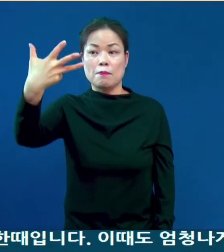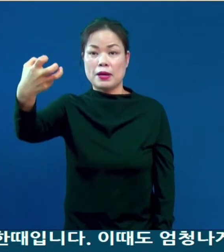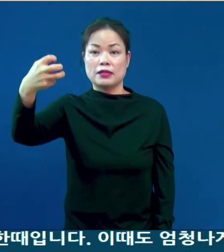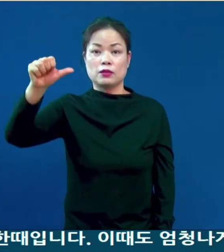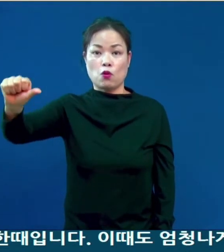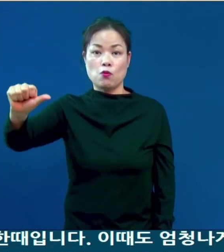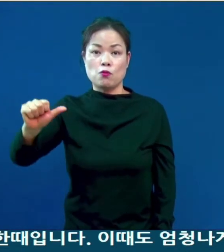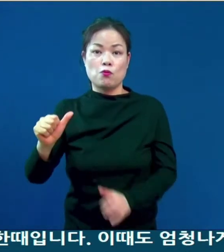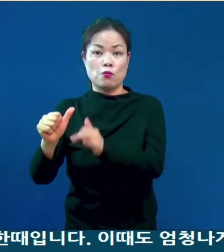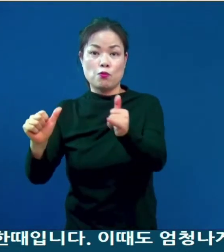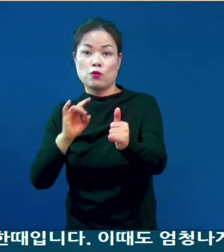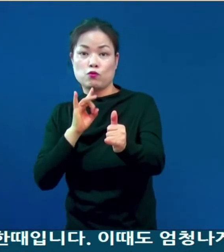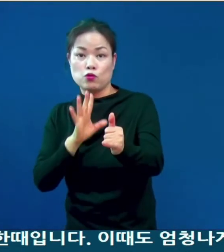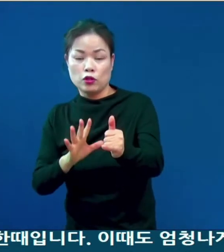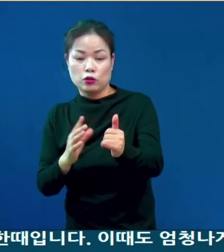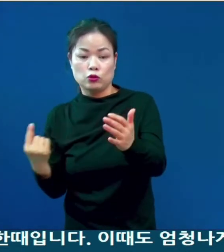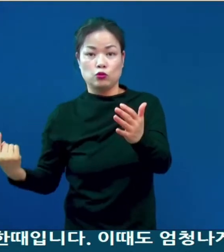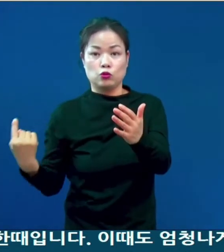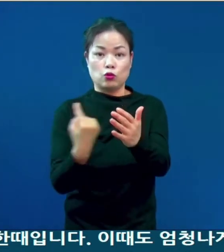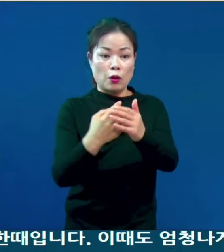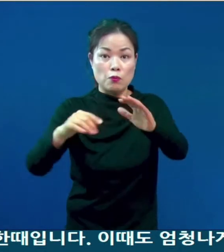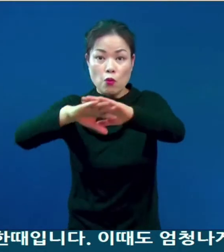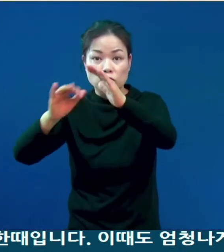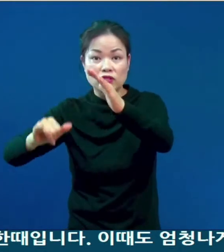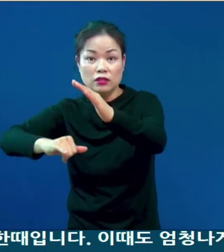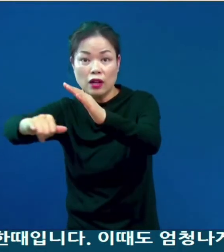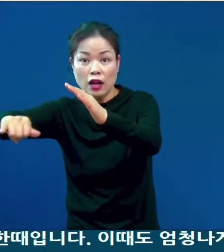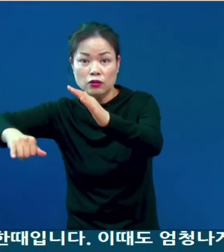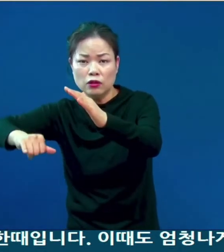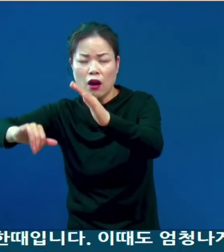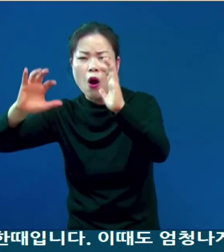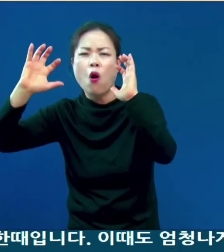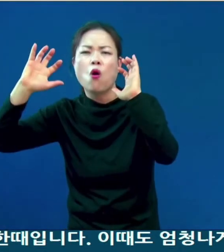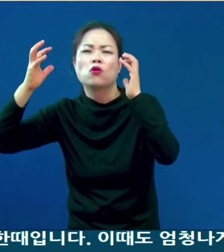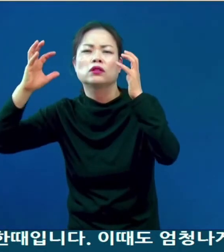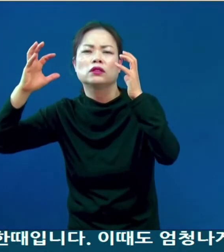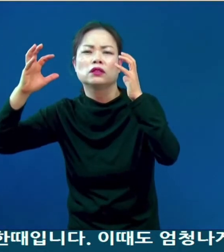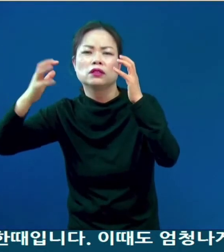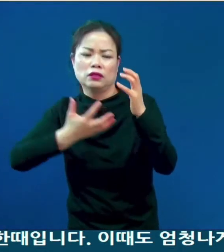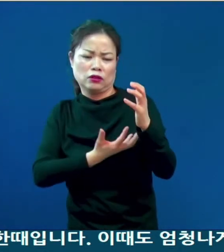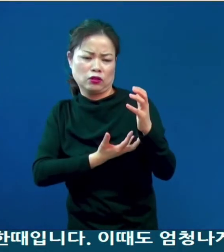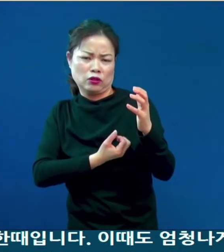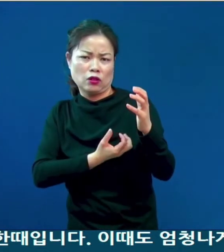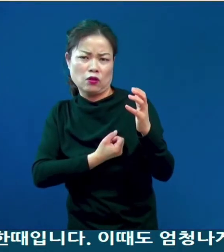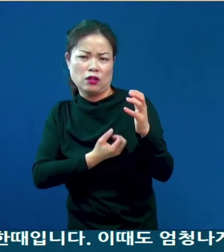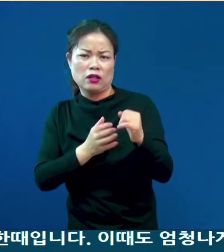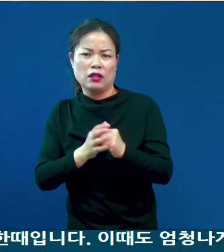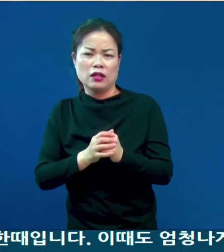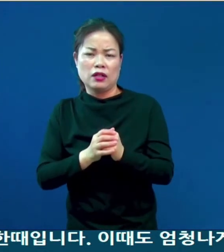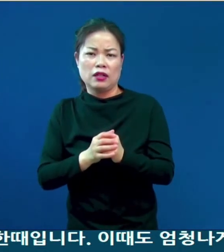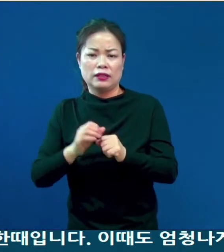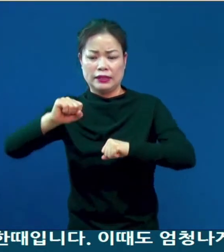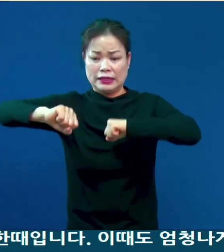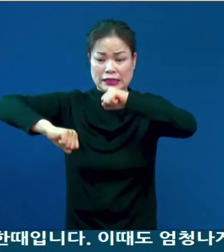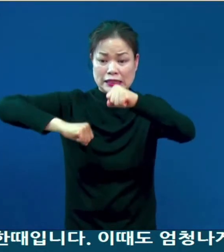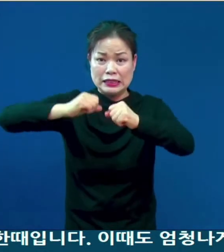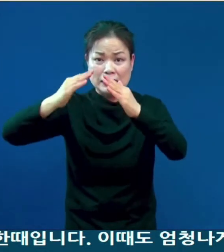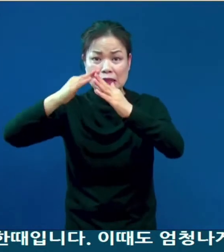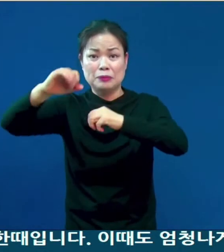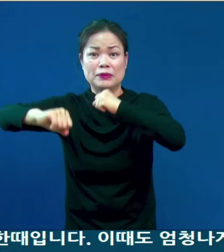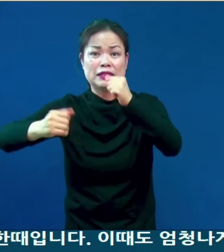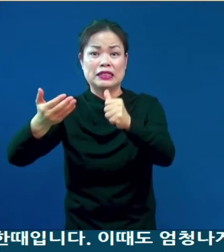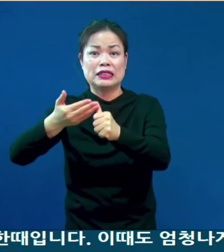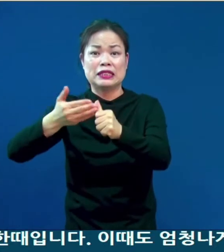85명뿐만 아니라 그에게 속한 모든 가족, 어린아이, 젖먹이, 심지어 가축과 짐승에